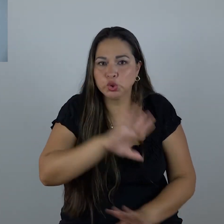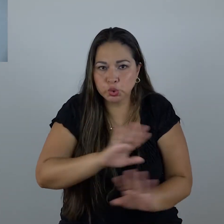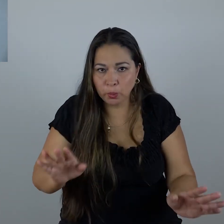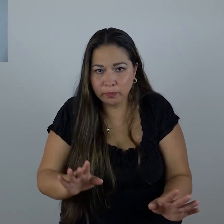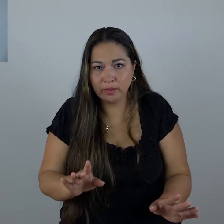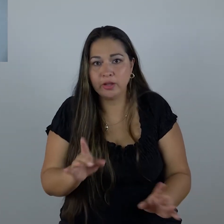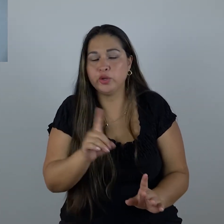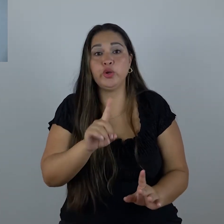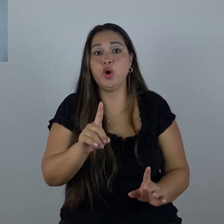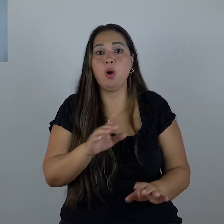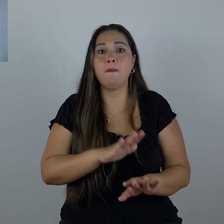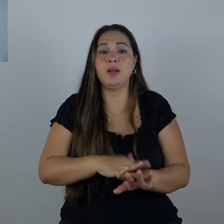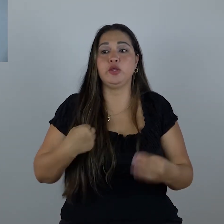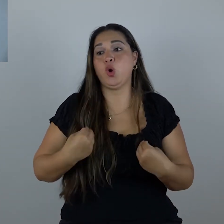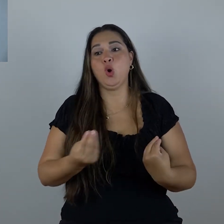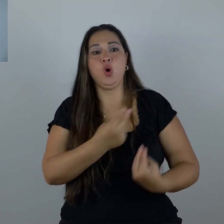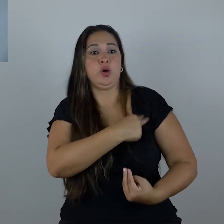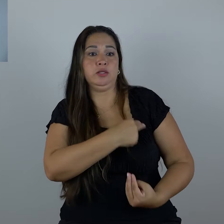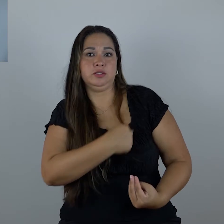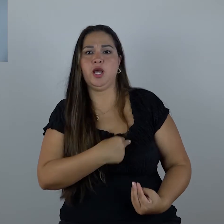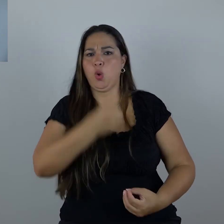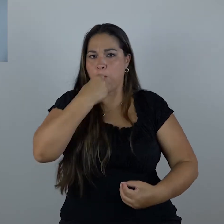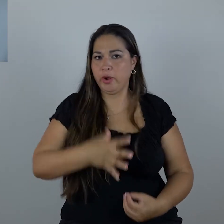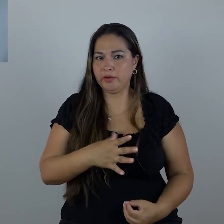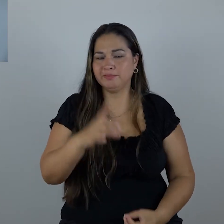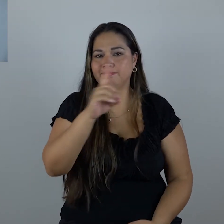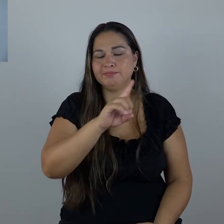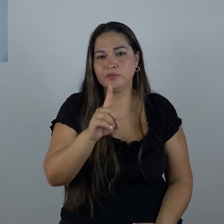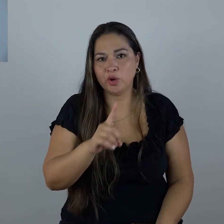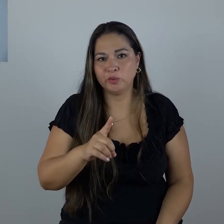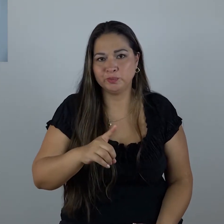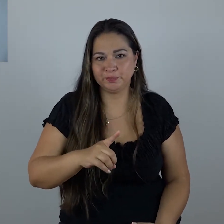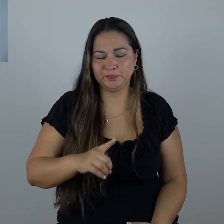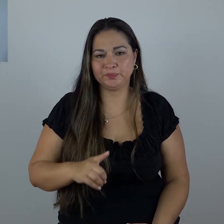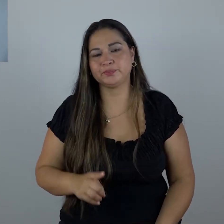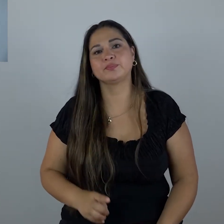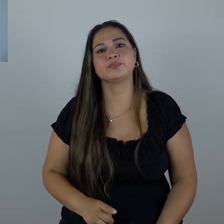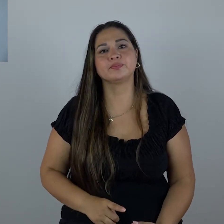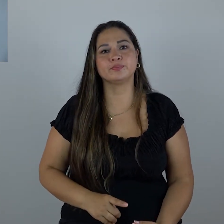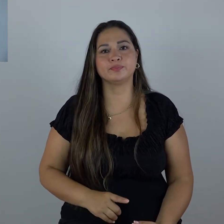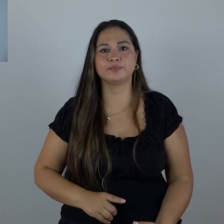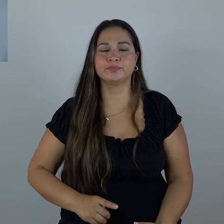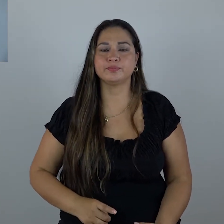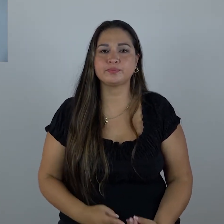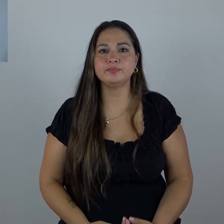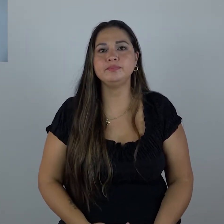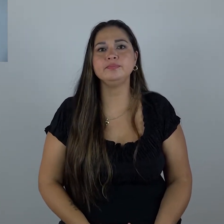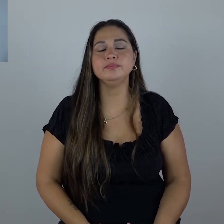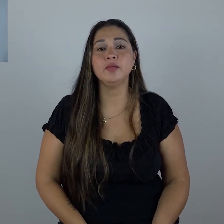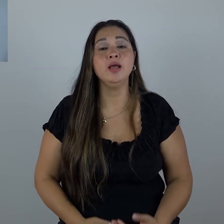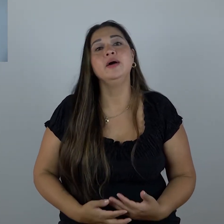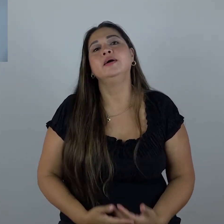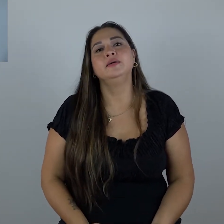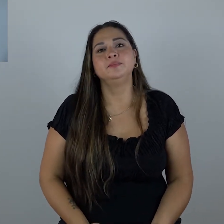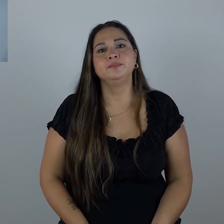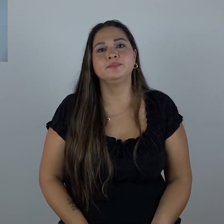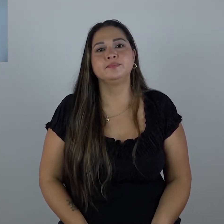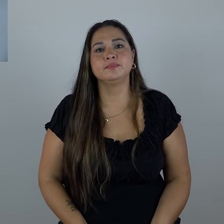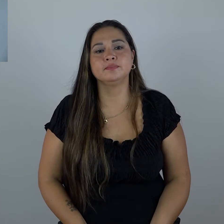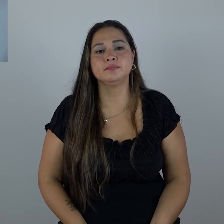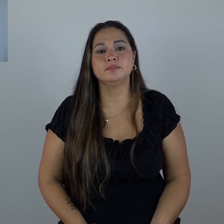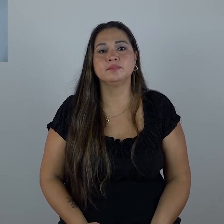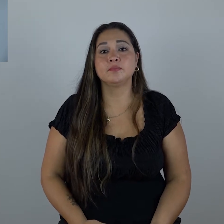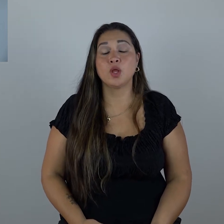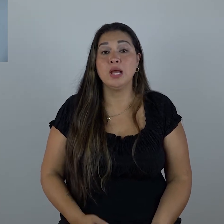hacer para poder ser buen cristiano. Y en este caso el orden sí afecta al final al producto. En este